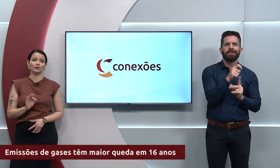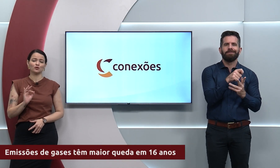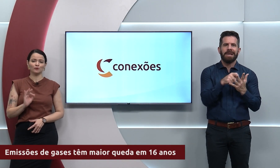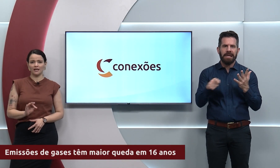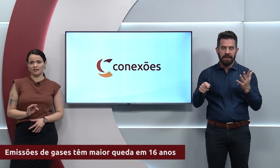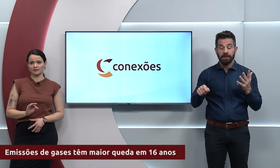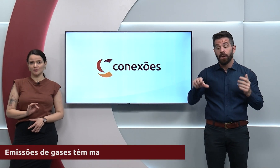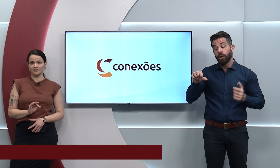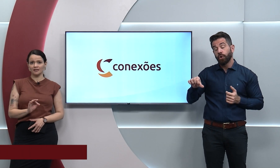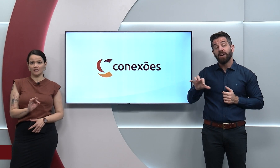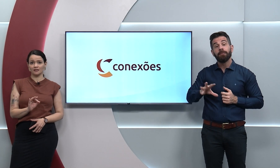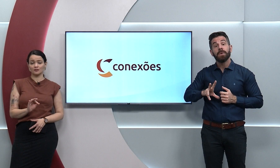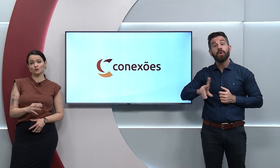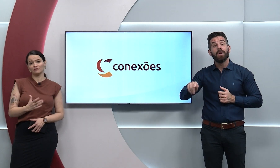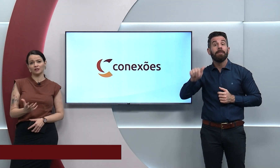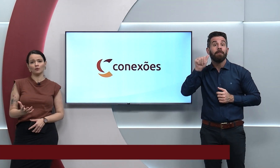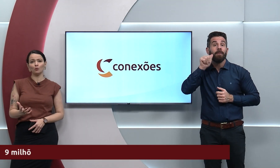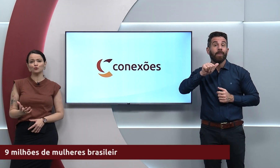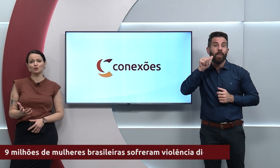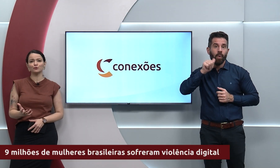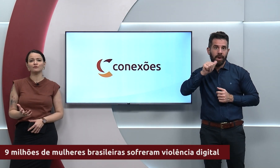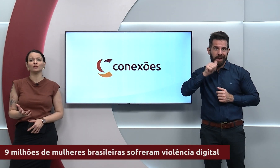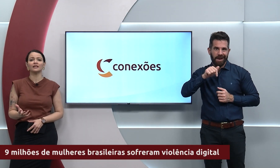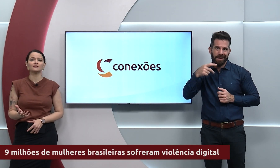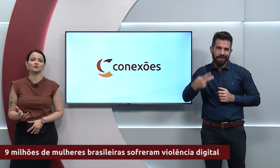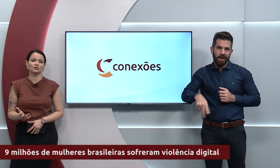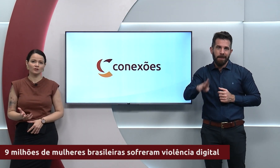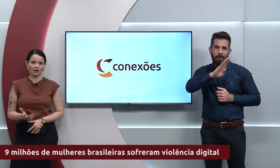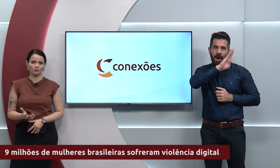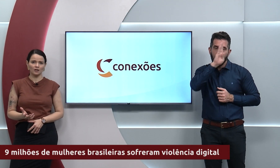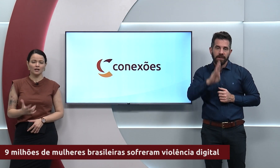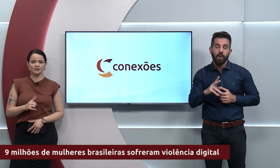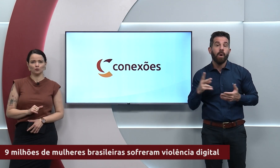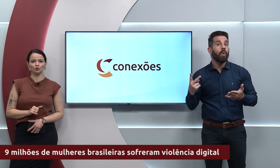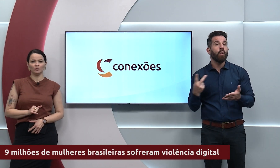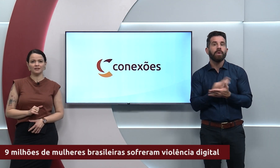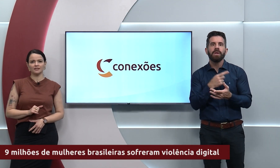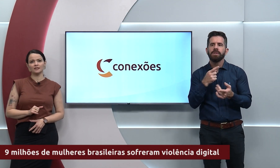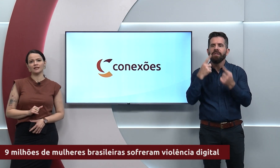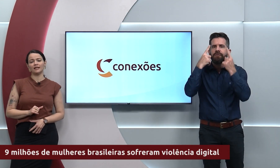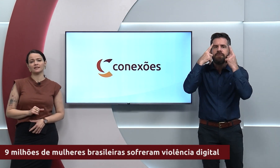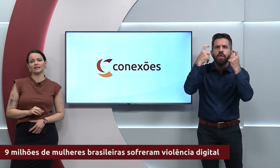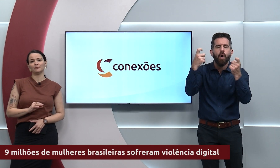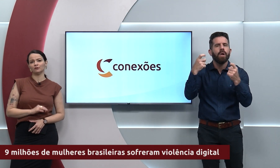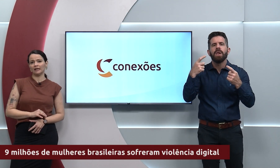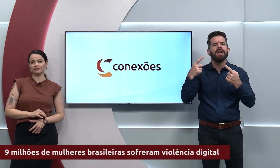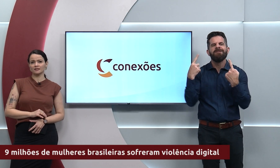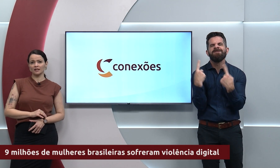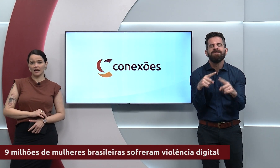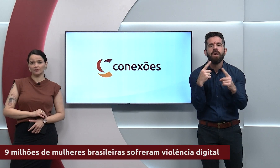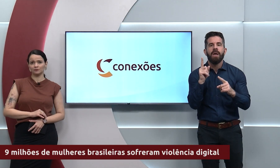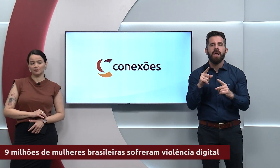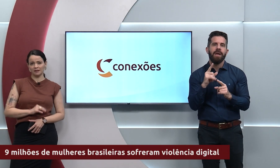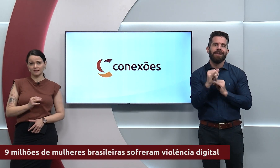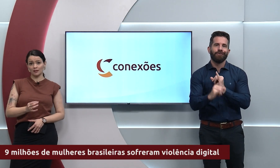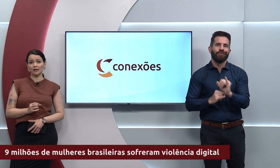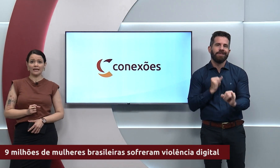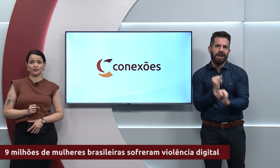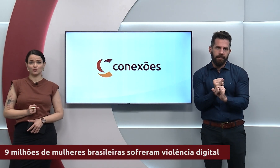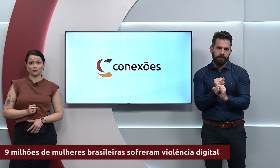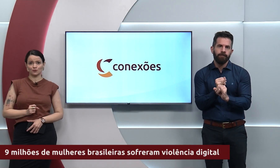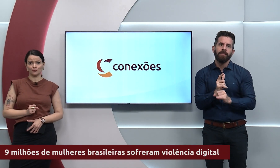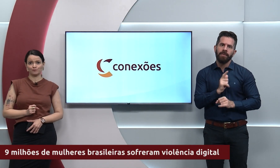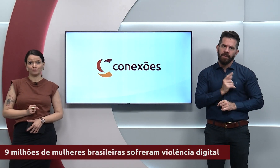9 milhões de mulheres brasileiras sofreram algum tipo de violência digital, segundo uma pesquisa realizada pelo Data Senado, em parceria